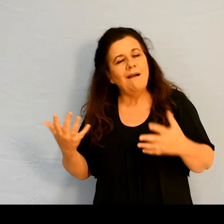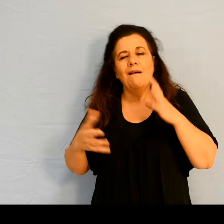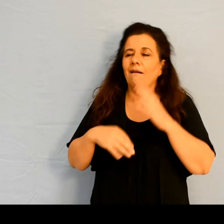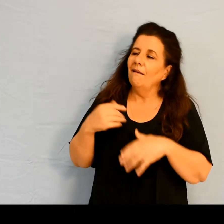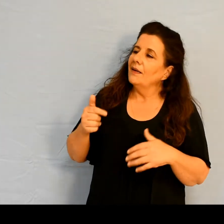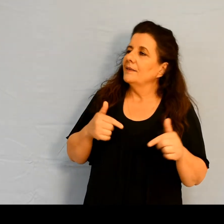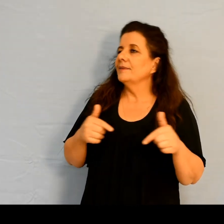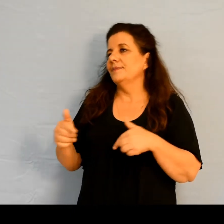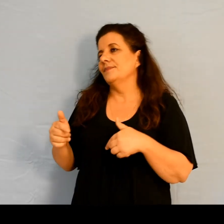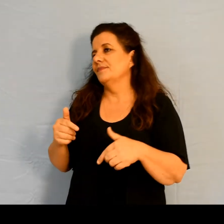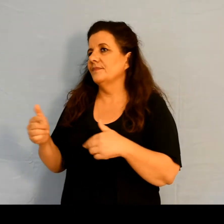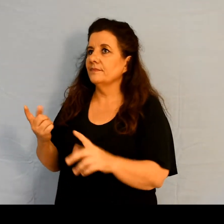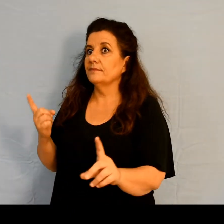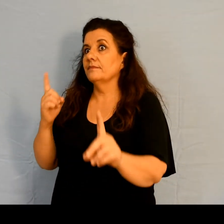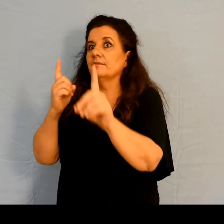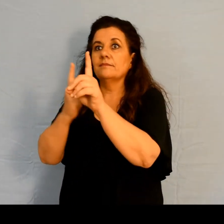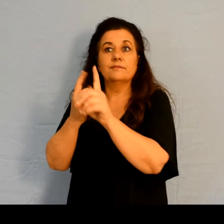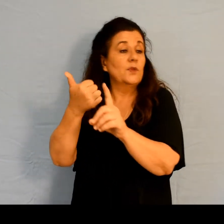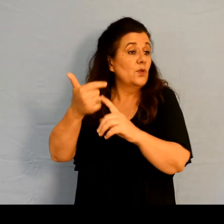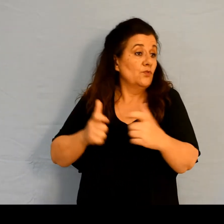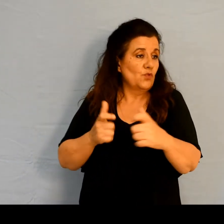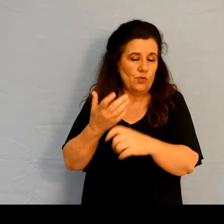devait 100 pièces d'argent.